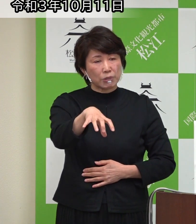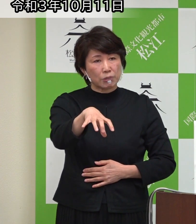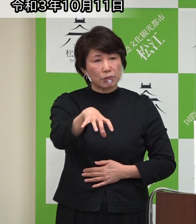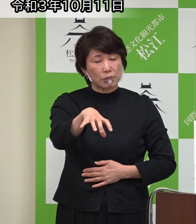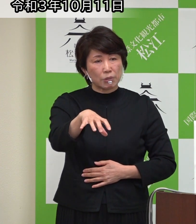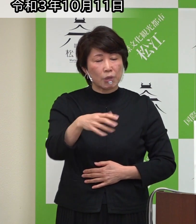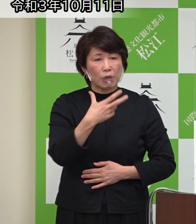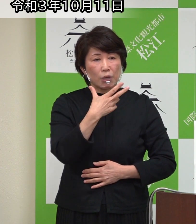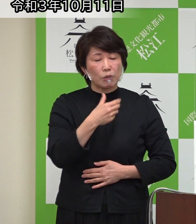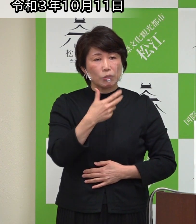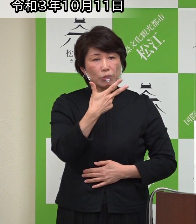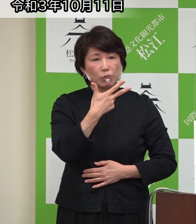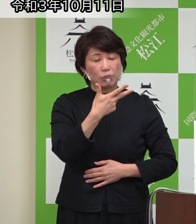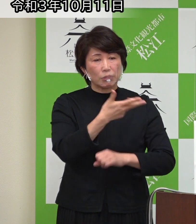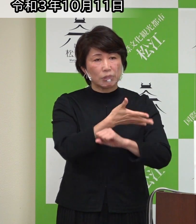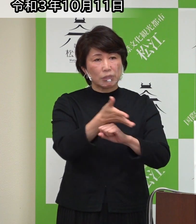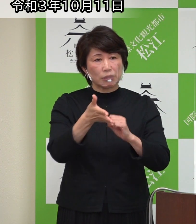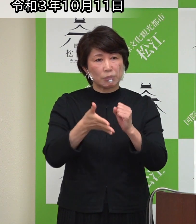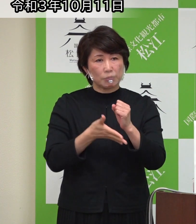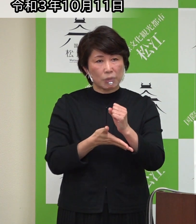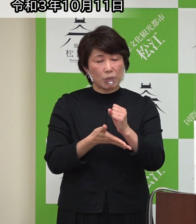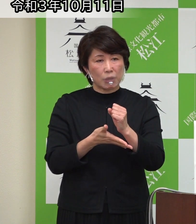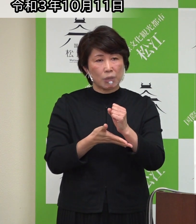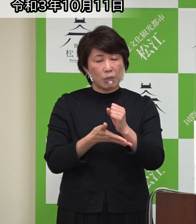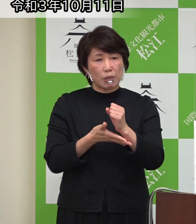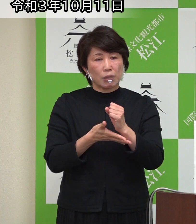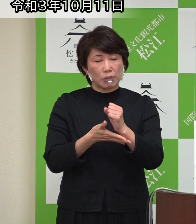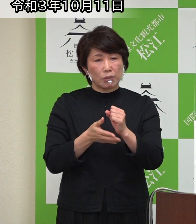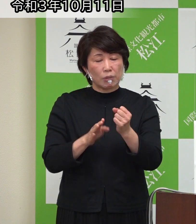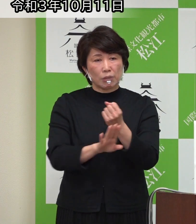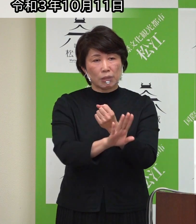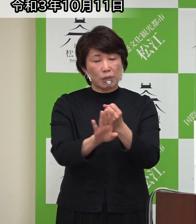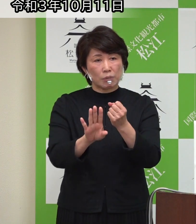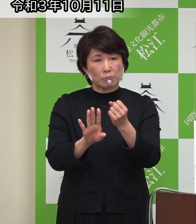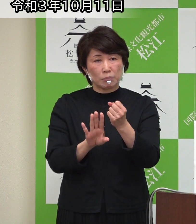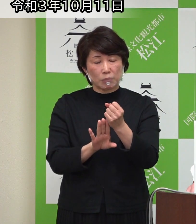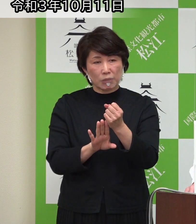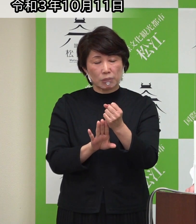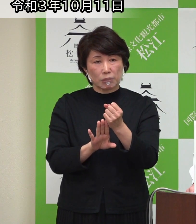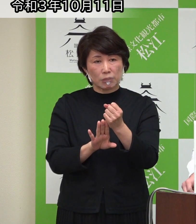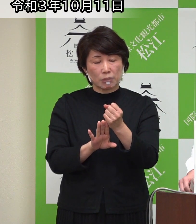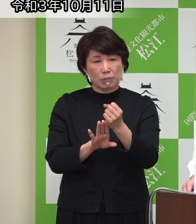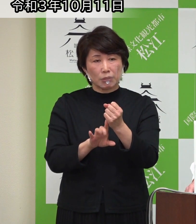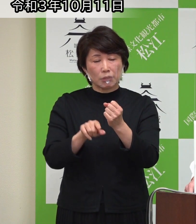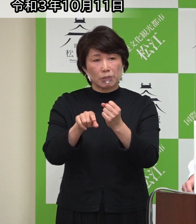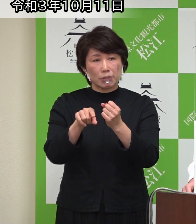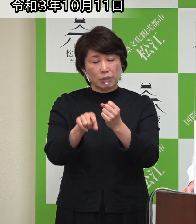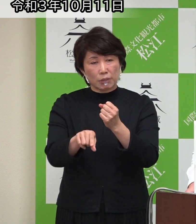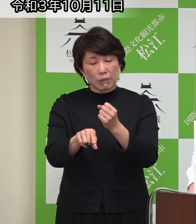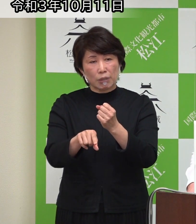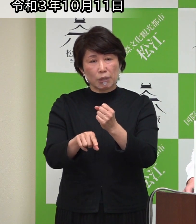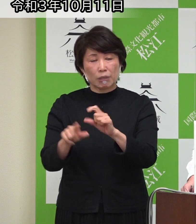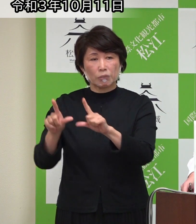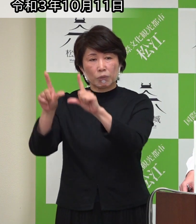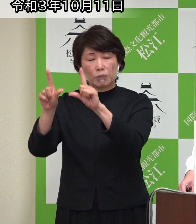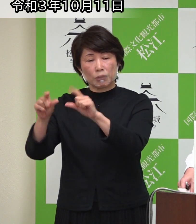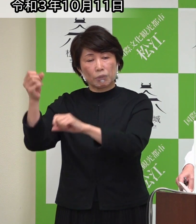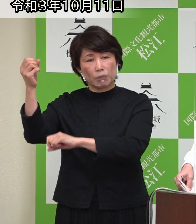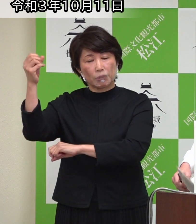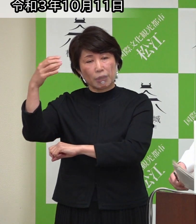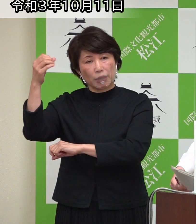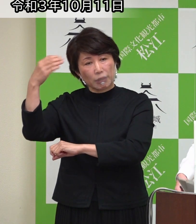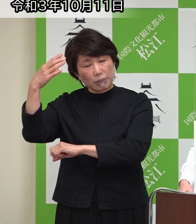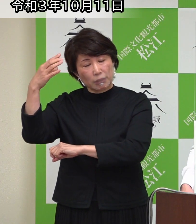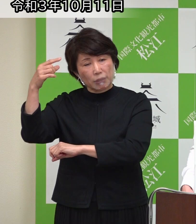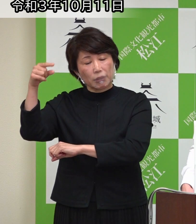福島第一原発を訪ねられて、はい、東電の方から、説明を受けるというような